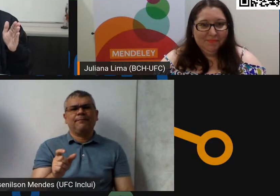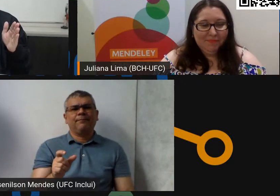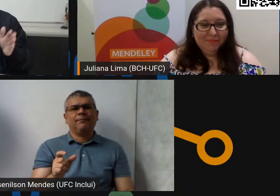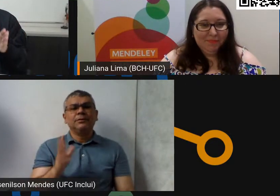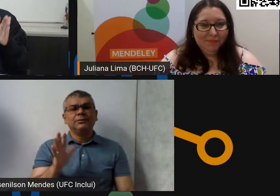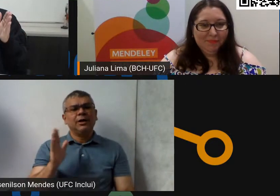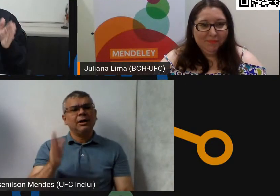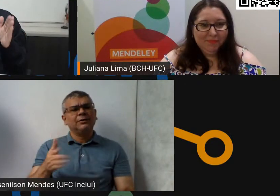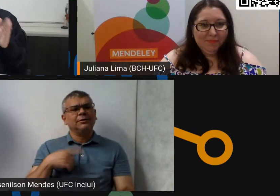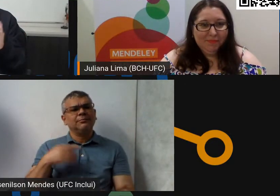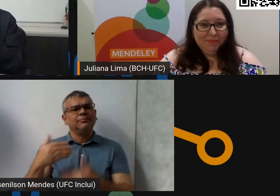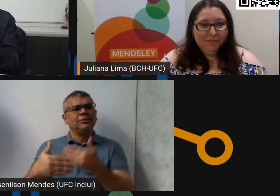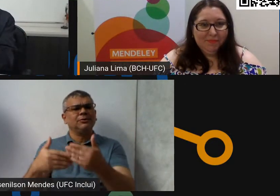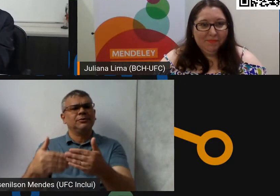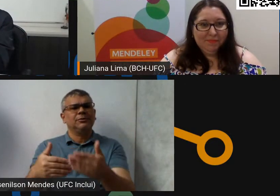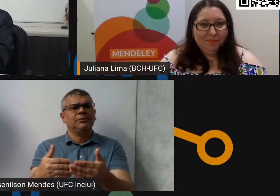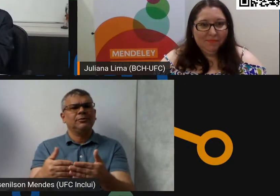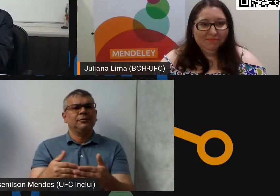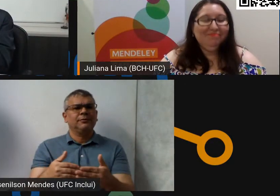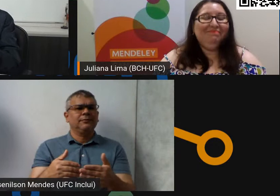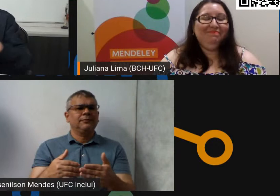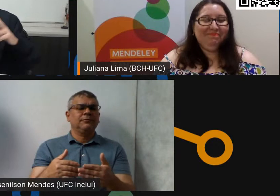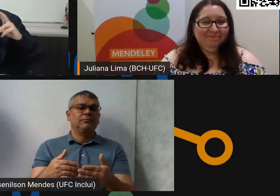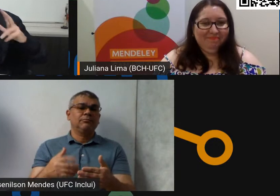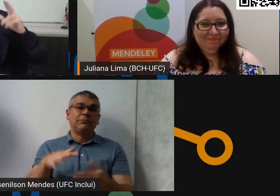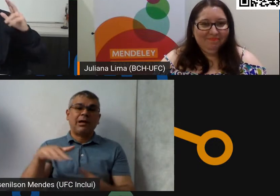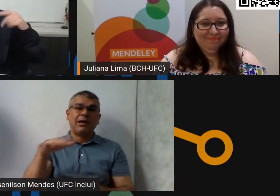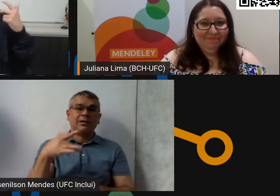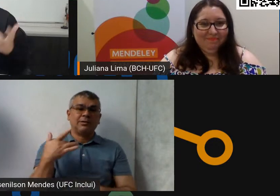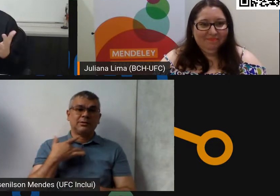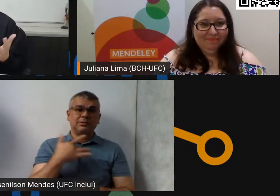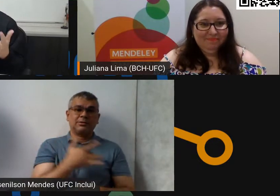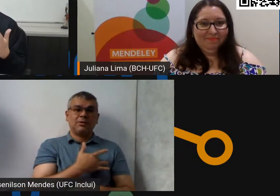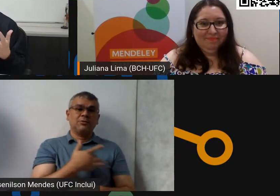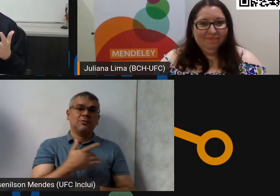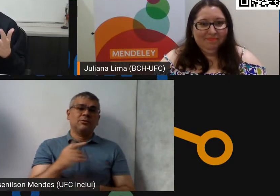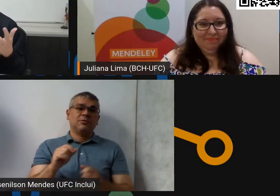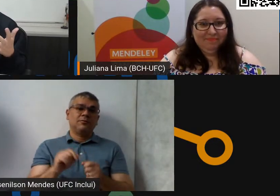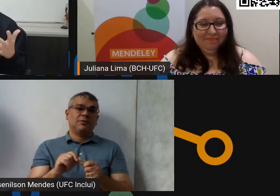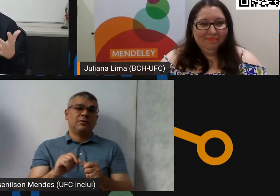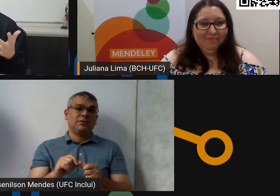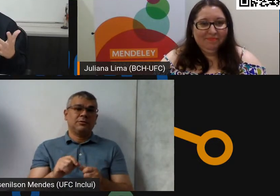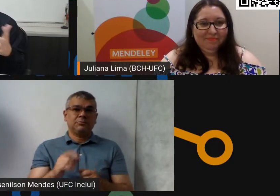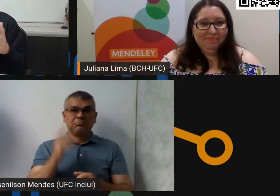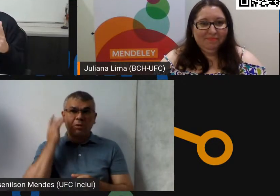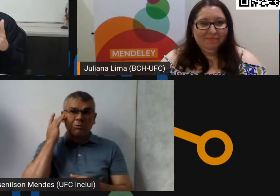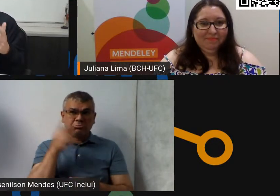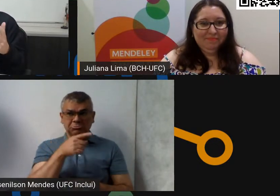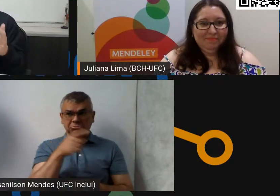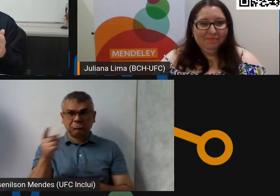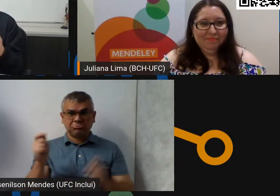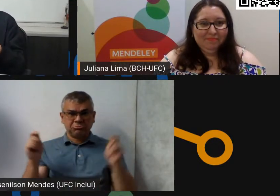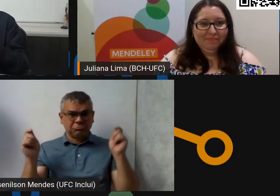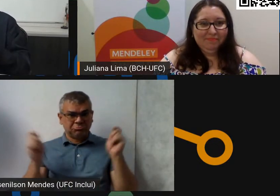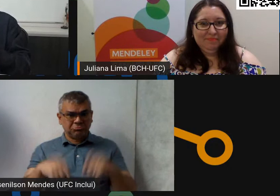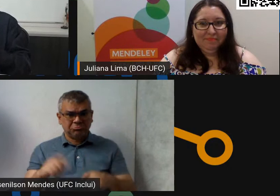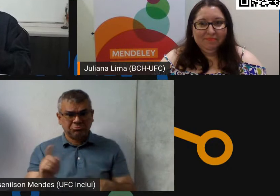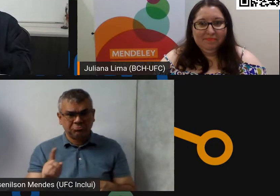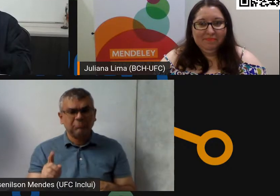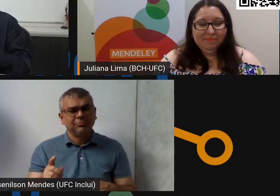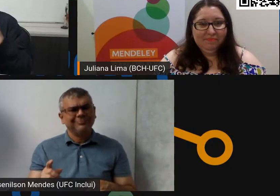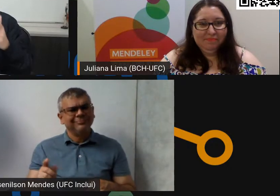de ciência em protocolinhos. Ou seja, não sei se ela acha que as pessoas não têm capacidade, mas as pessoas têm capacidade